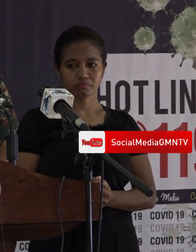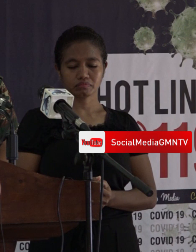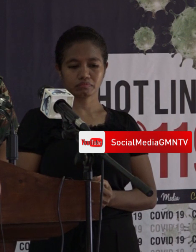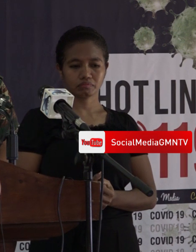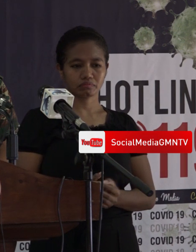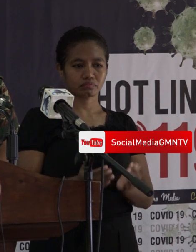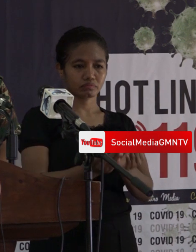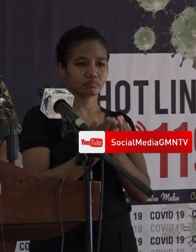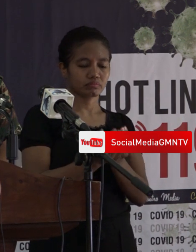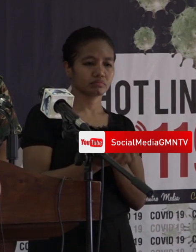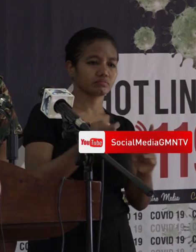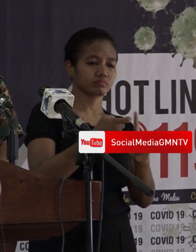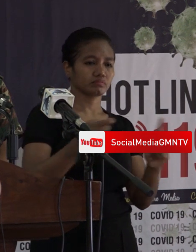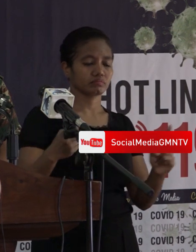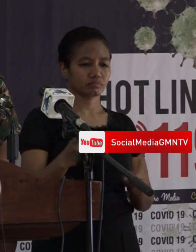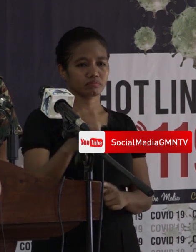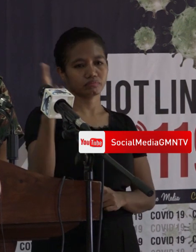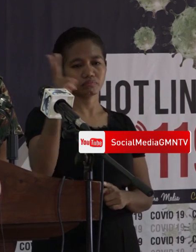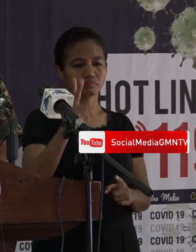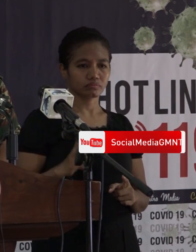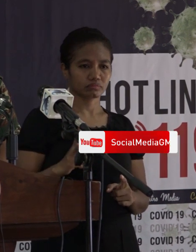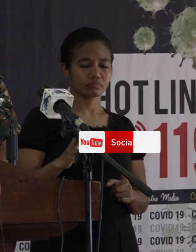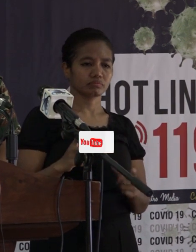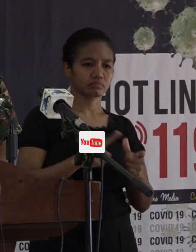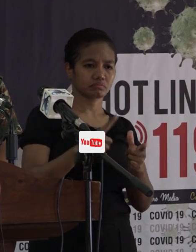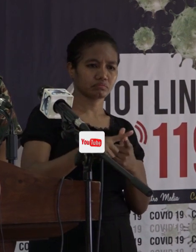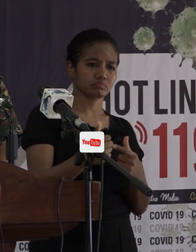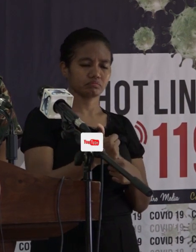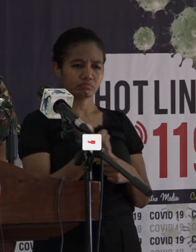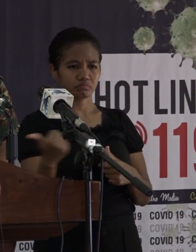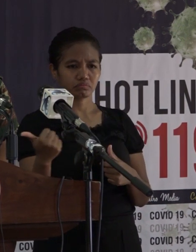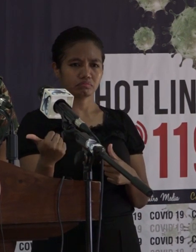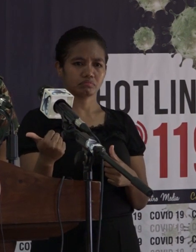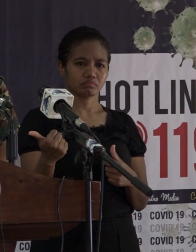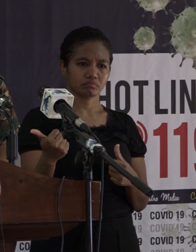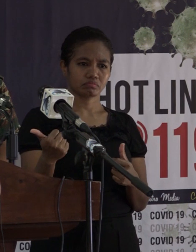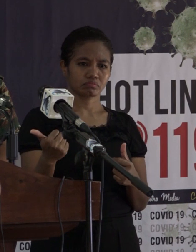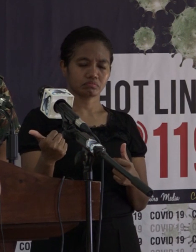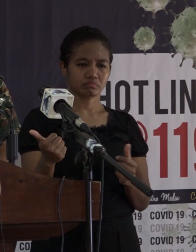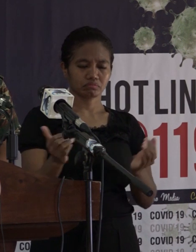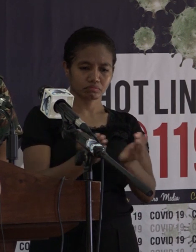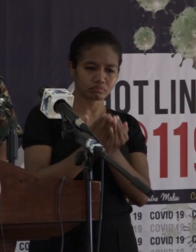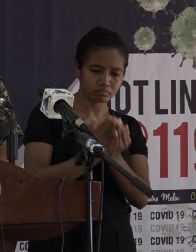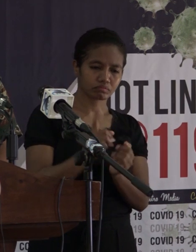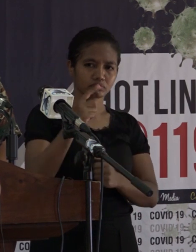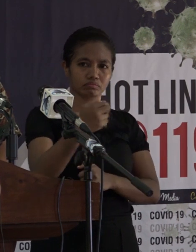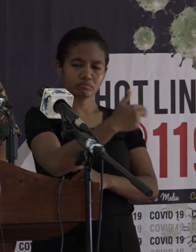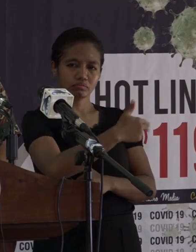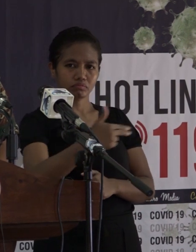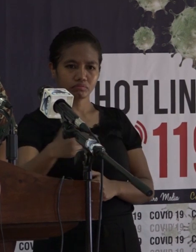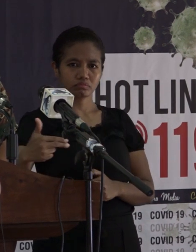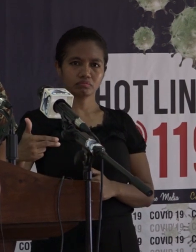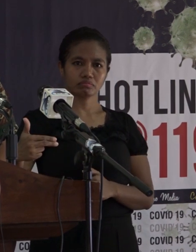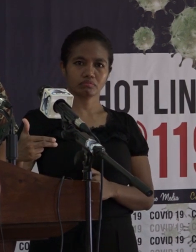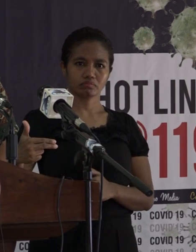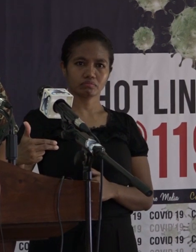Kuru MSO Sihat, também de 2 de abril. O Antung mais o Benete, Indonésia, o Kuru MRO Nur